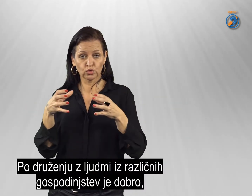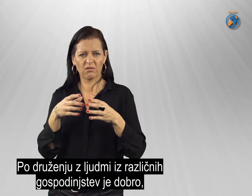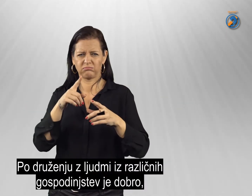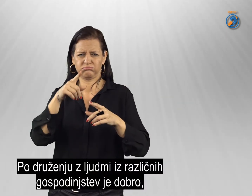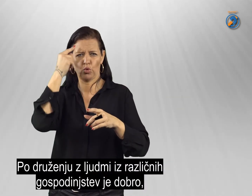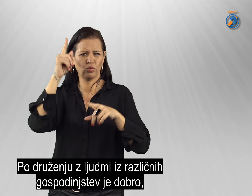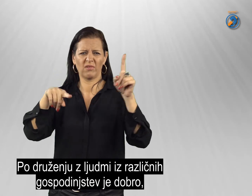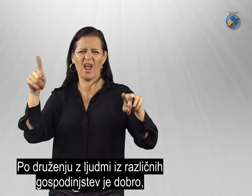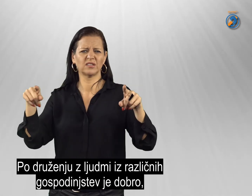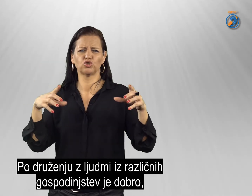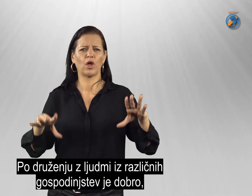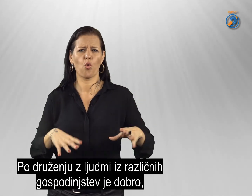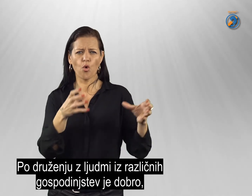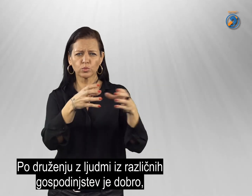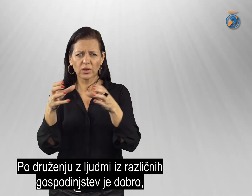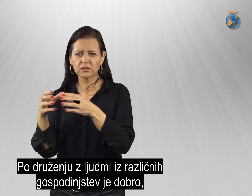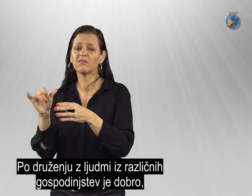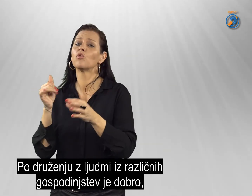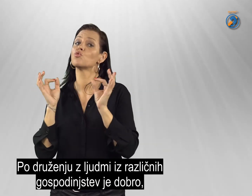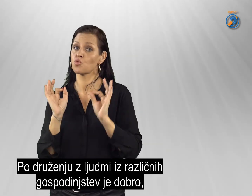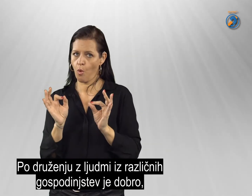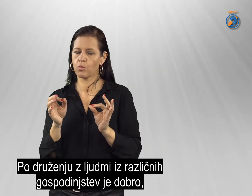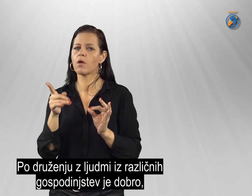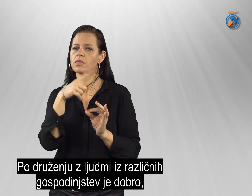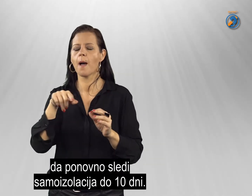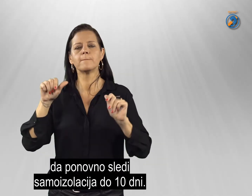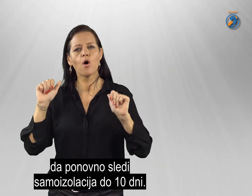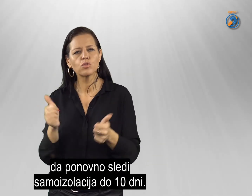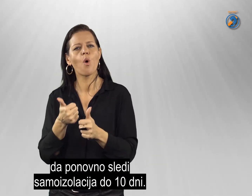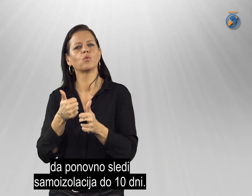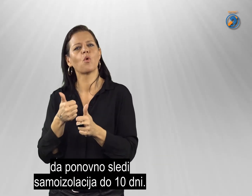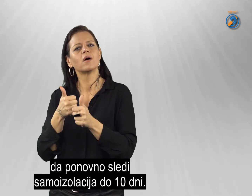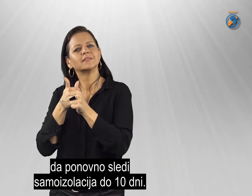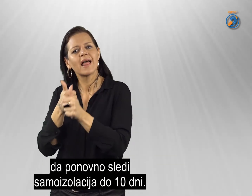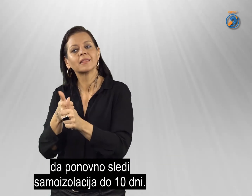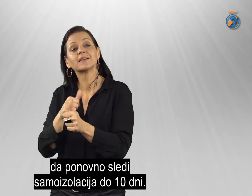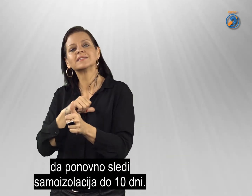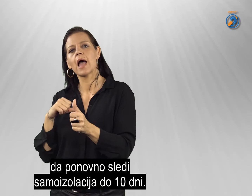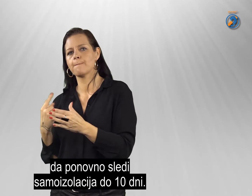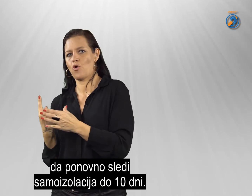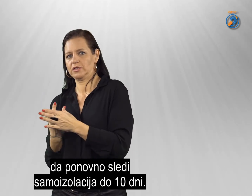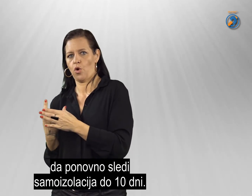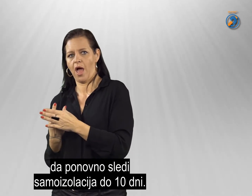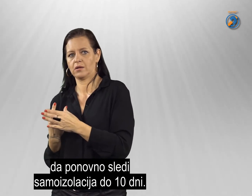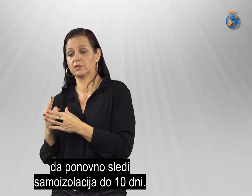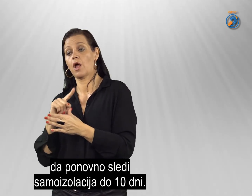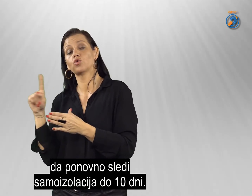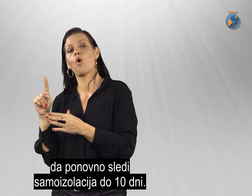Pri druženju z ljudmi iz različnih gospodinjstev je dobro, da ponovno sledi samoizolacija do 10 dni.